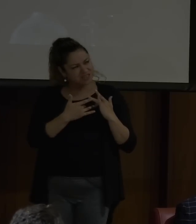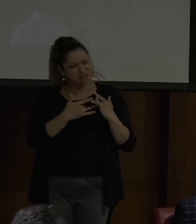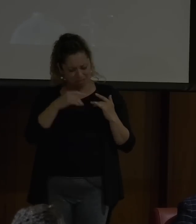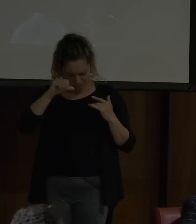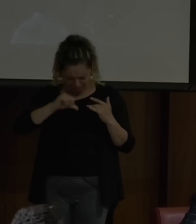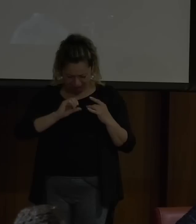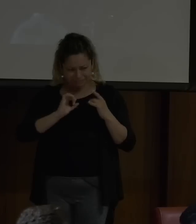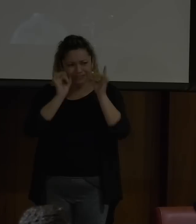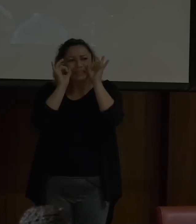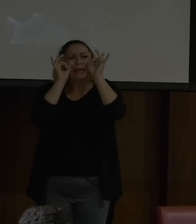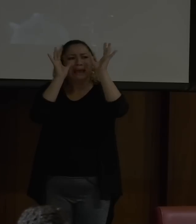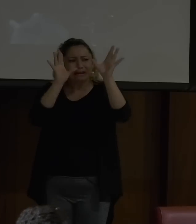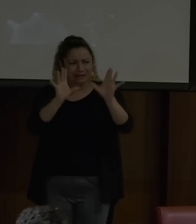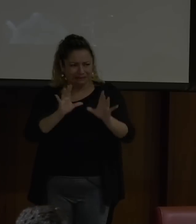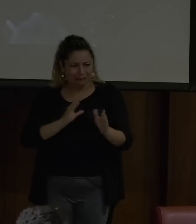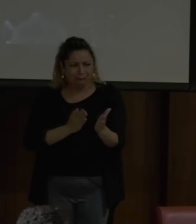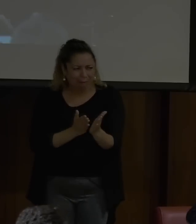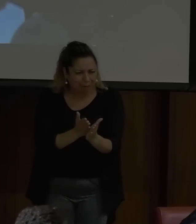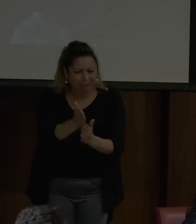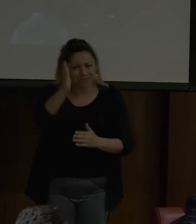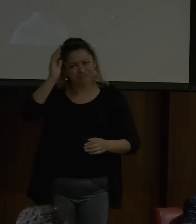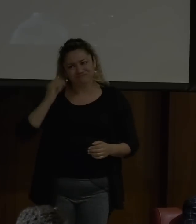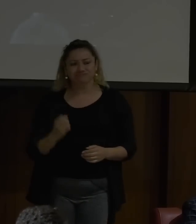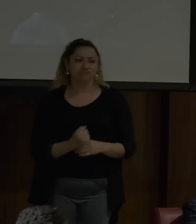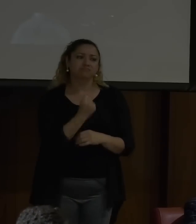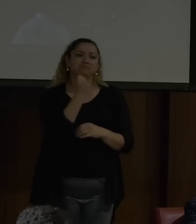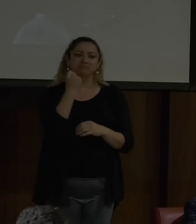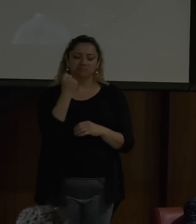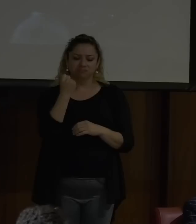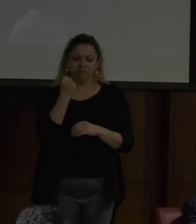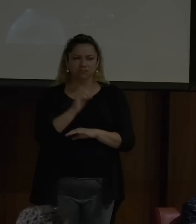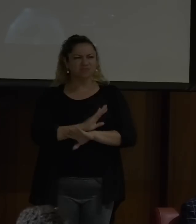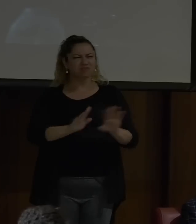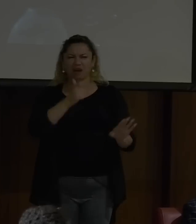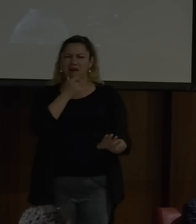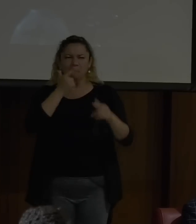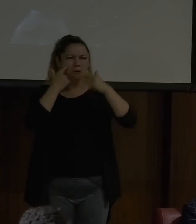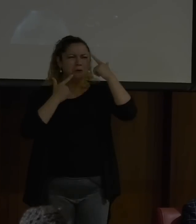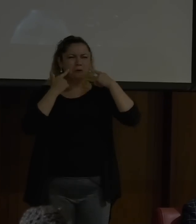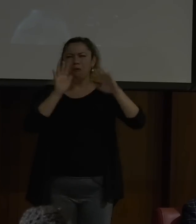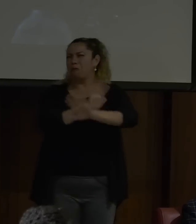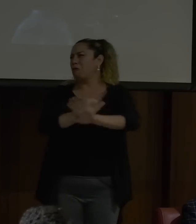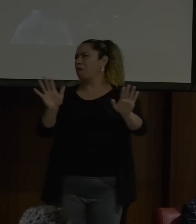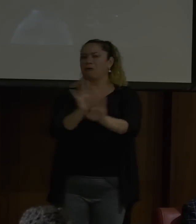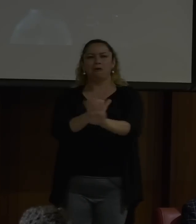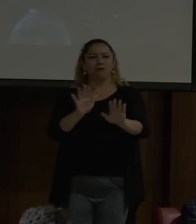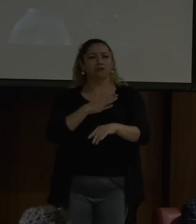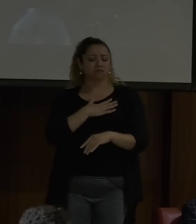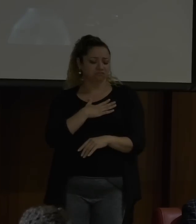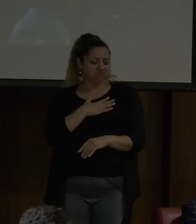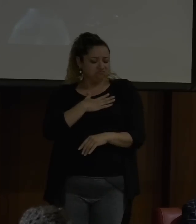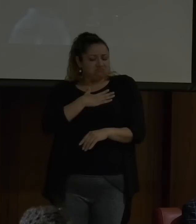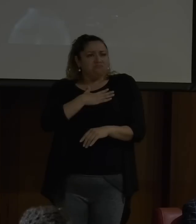terrible que me condena. Leandro Díaz deja de llorar y suspirar el día en que